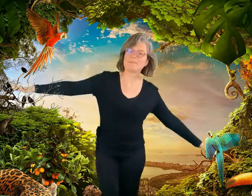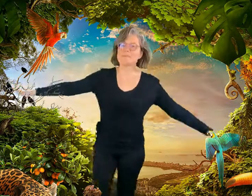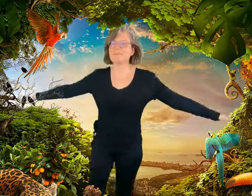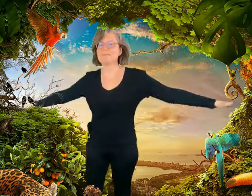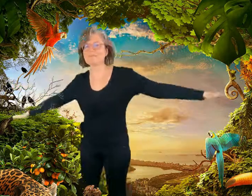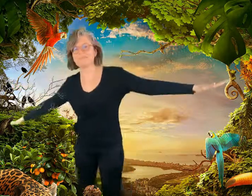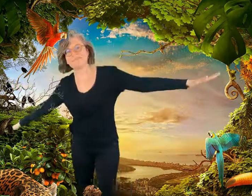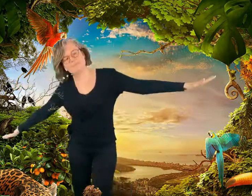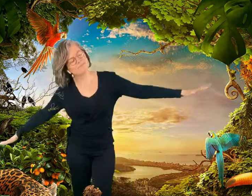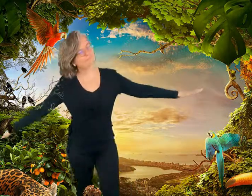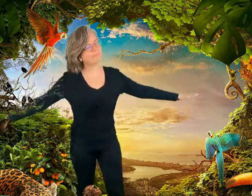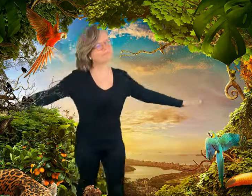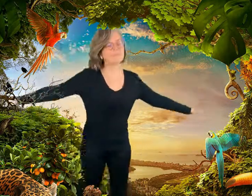de wolken. Ik ben een